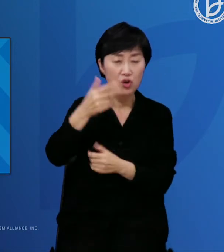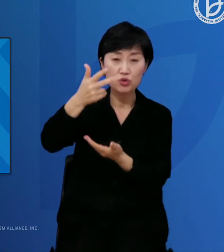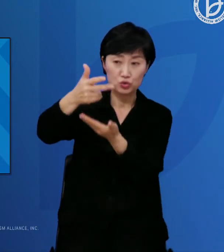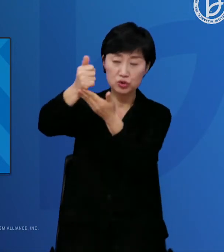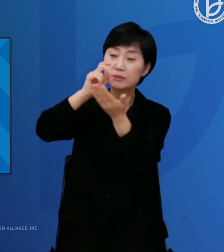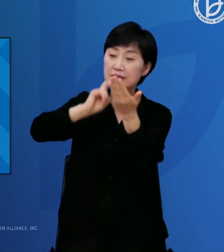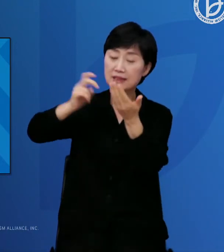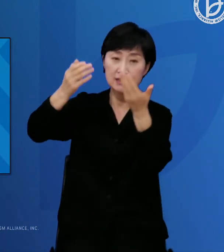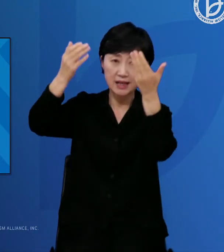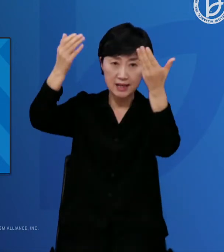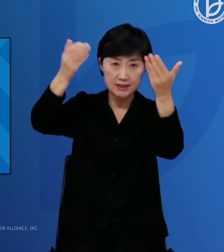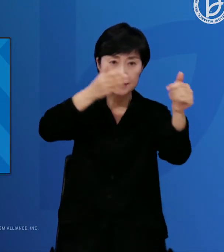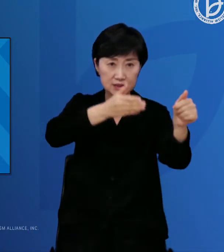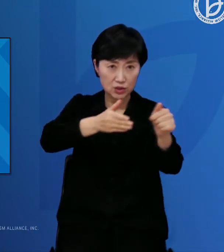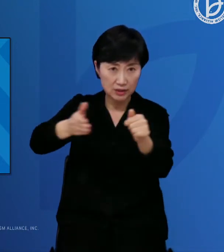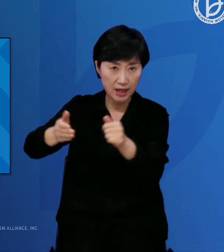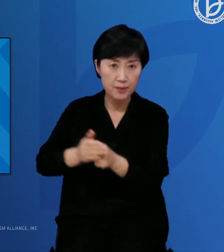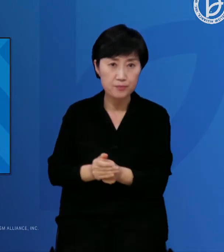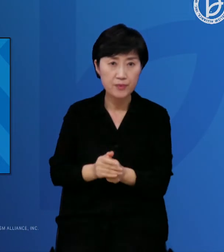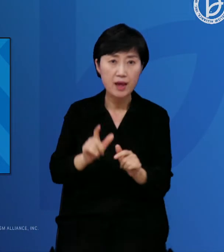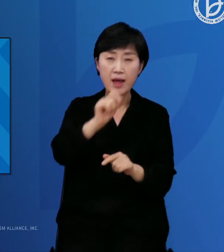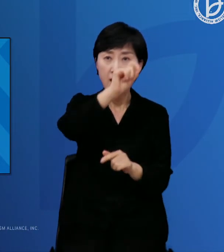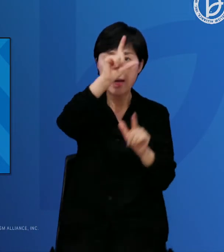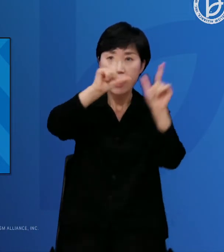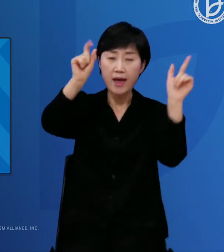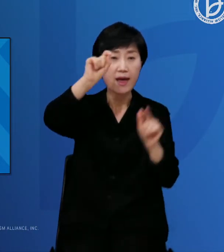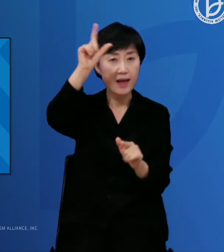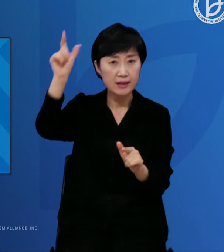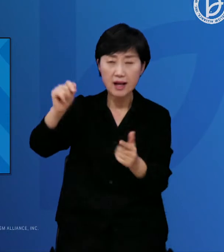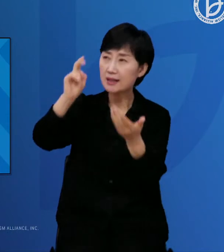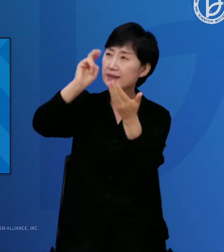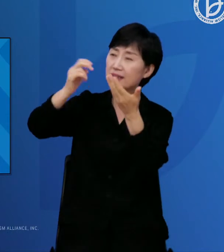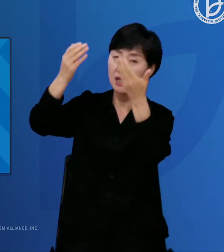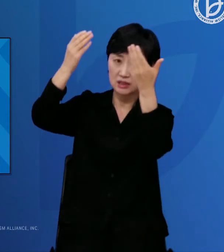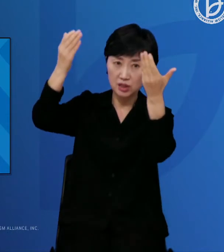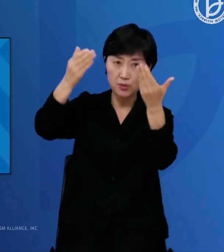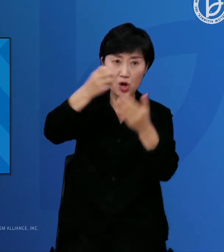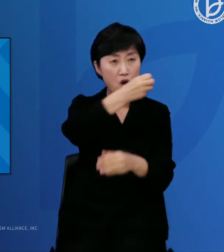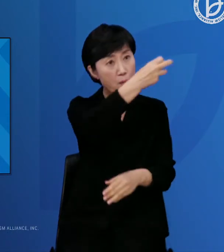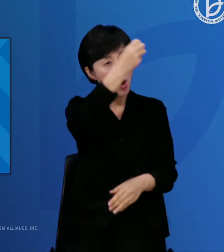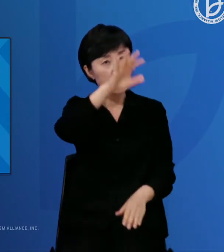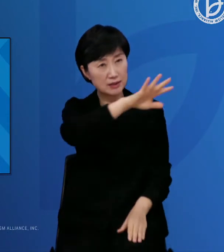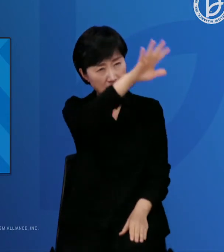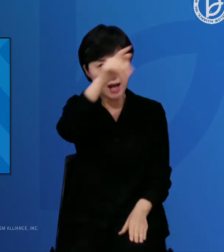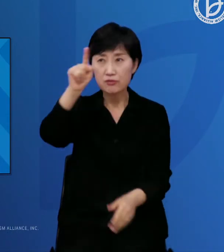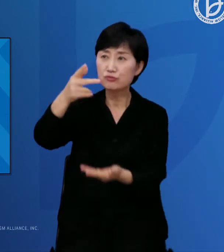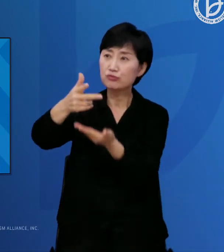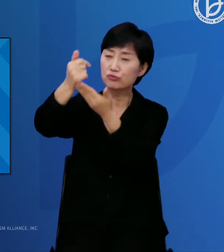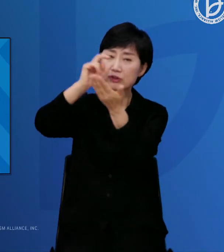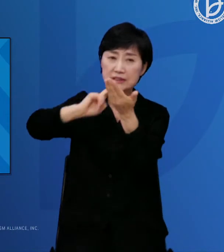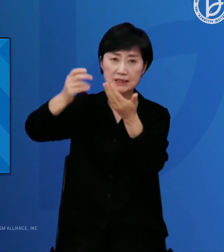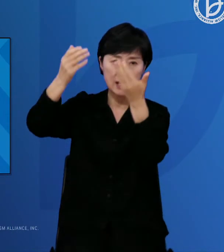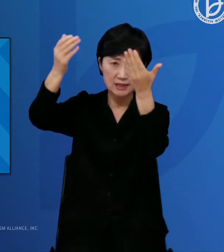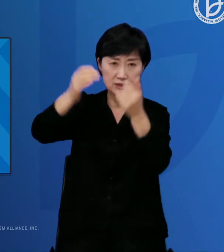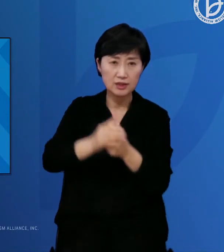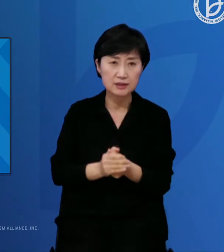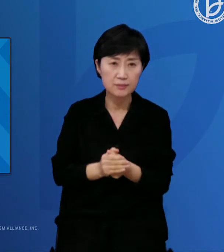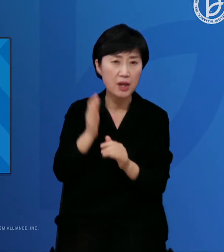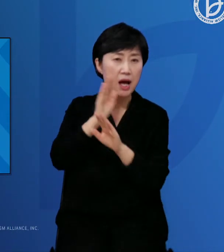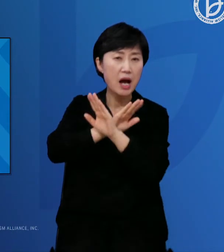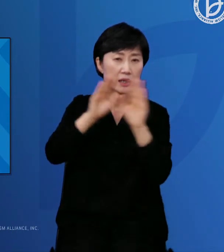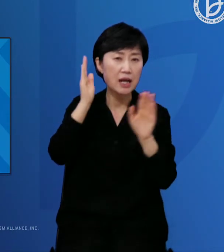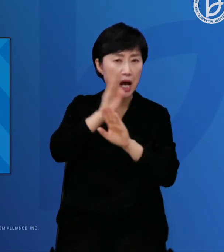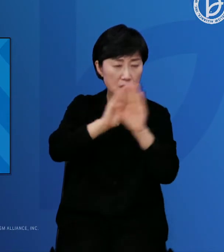군대여 그를 찬양할지어다. 해와 달아 그를 찬양하며 밝은 별들아 다 그를 찬양할지어다.